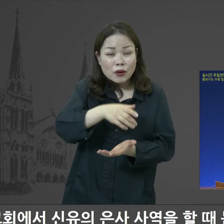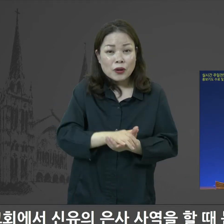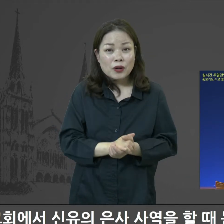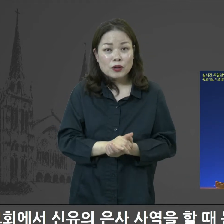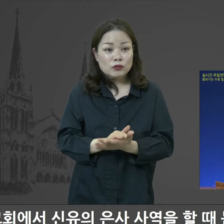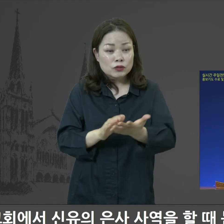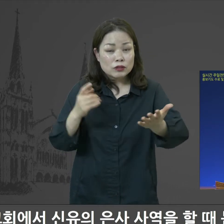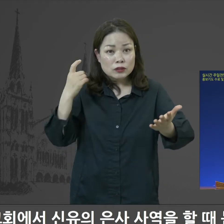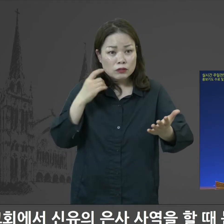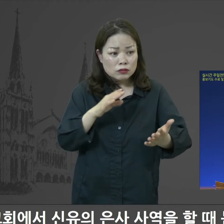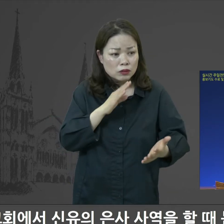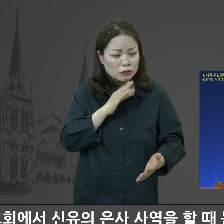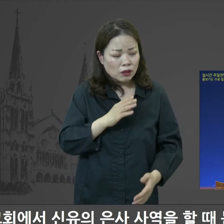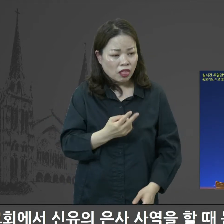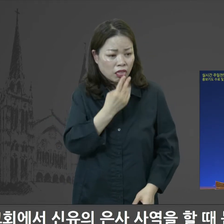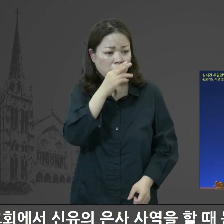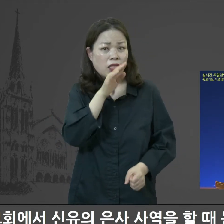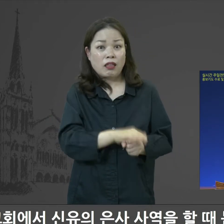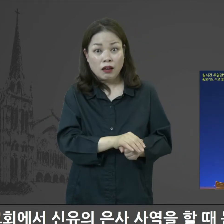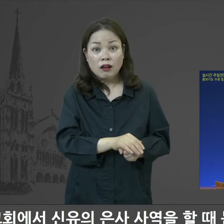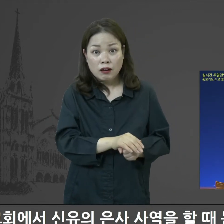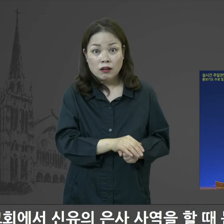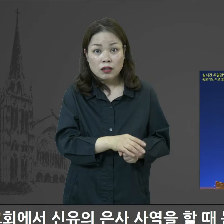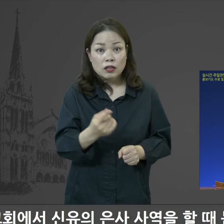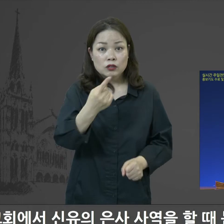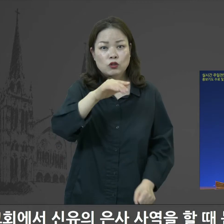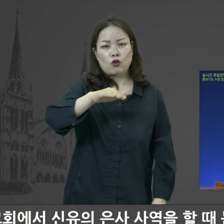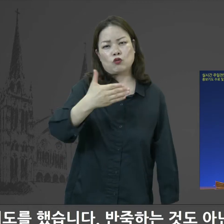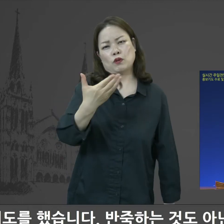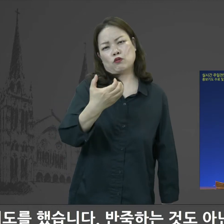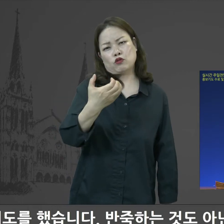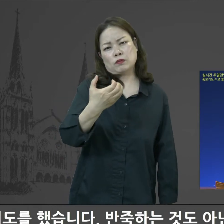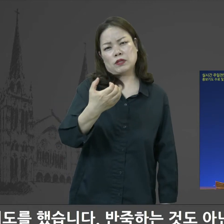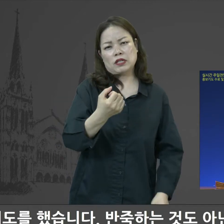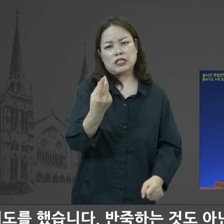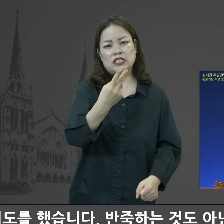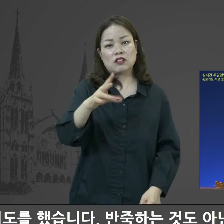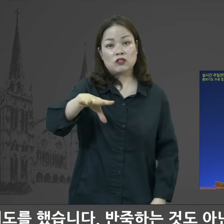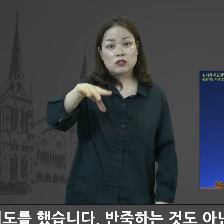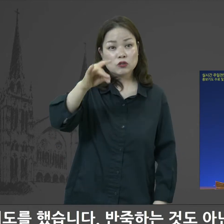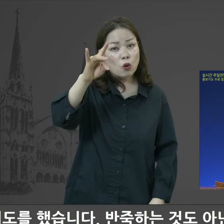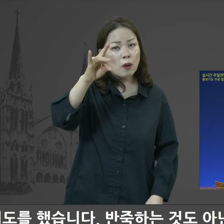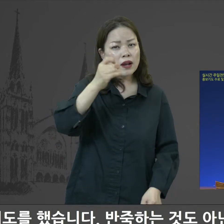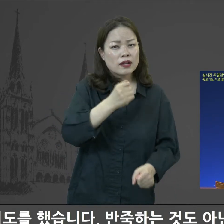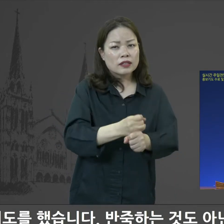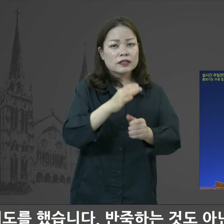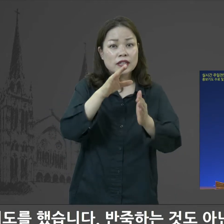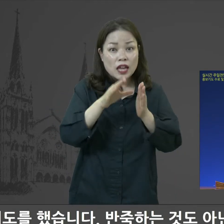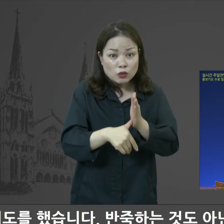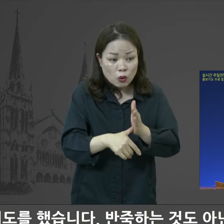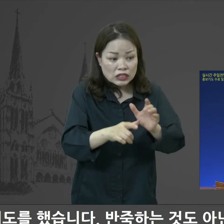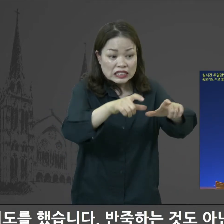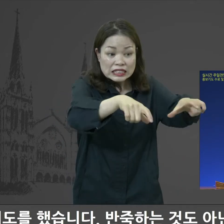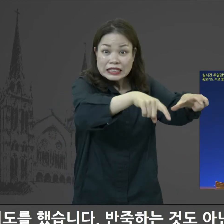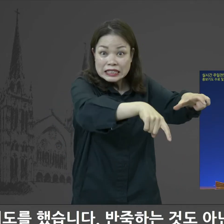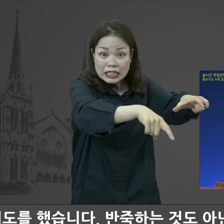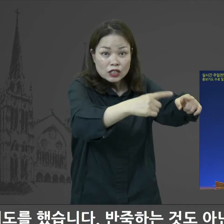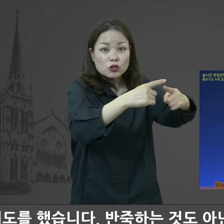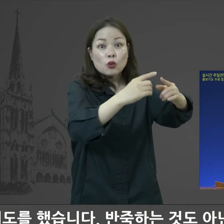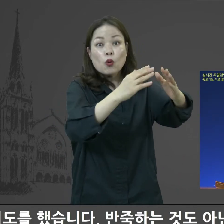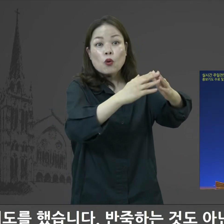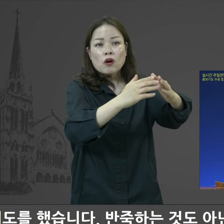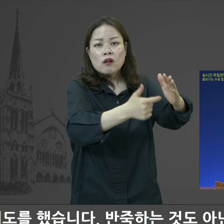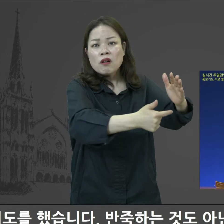우리가 들으면 정말 어이가 없지만 1990년대 말 2000년대 초반까지 해도 그 지역의 이